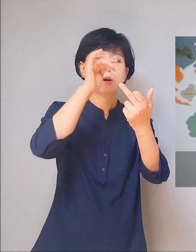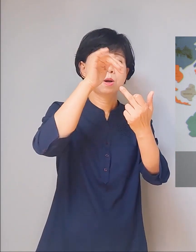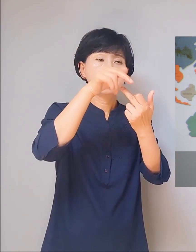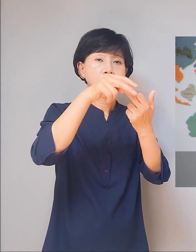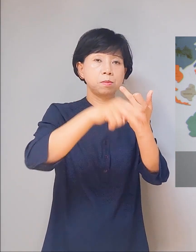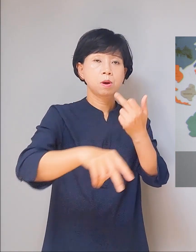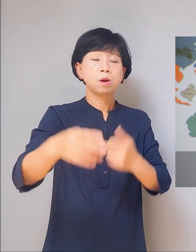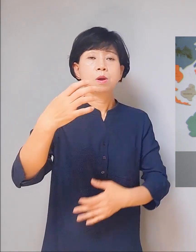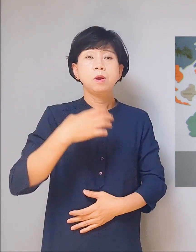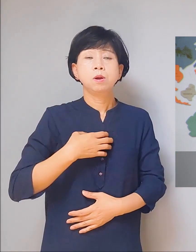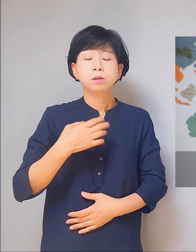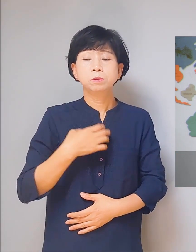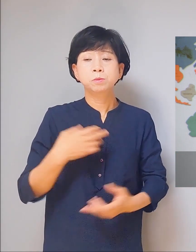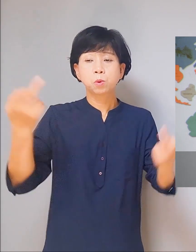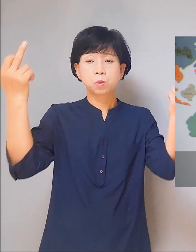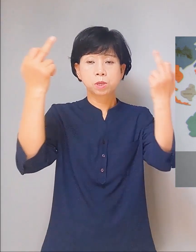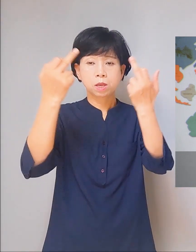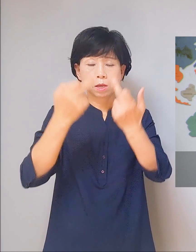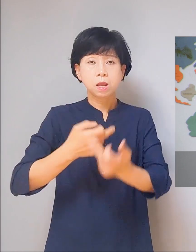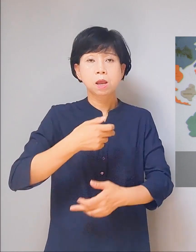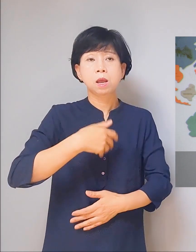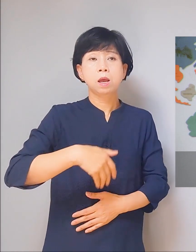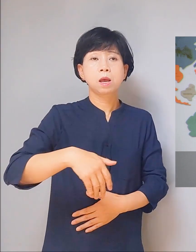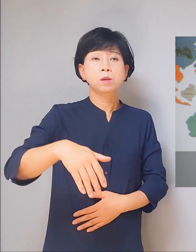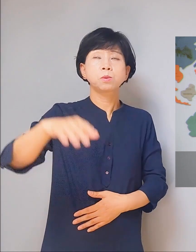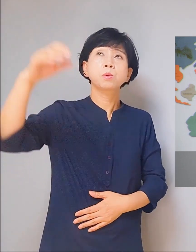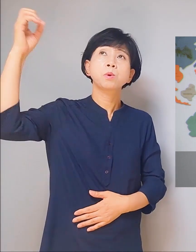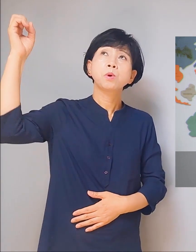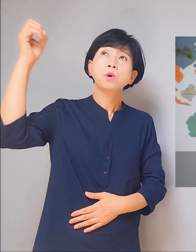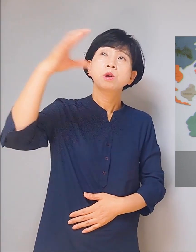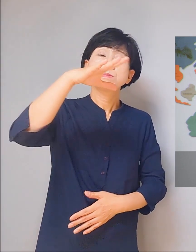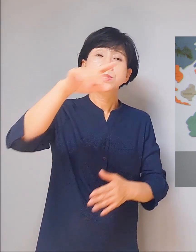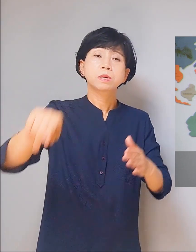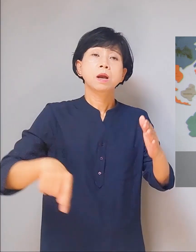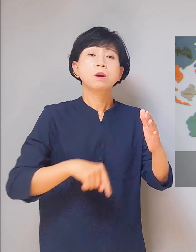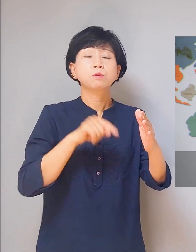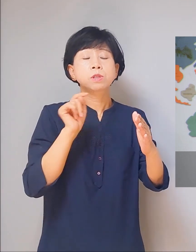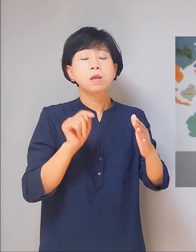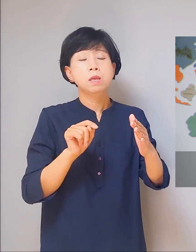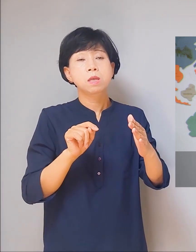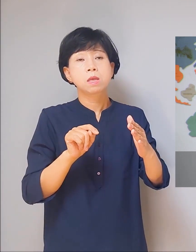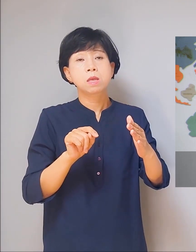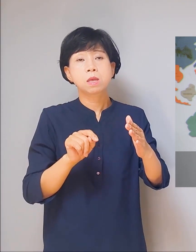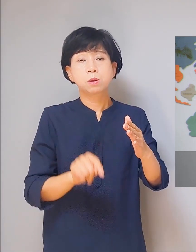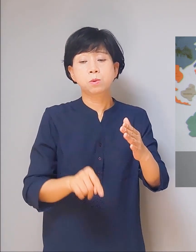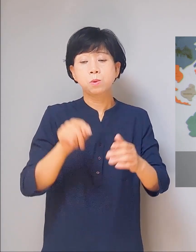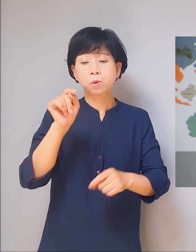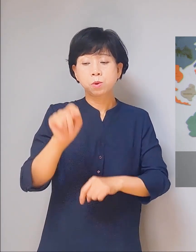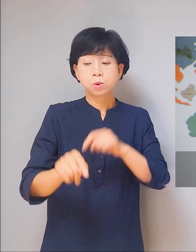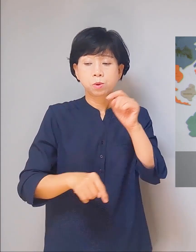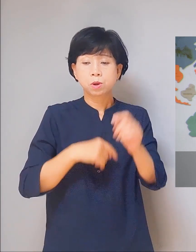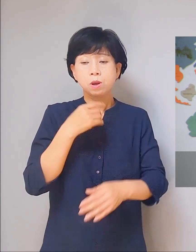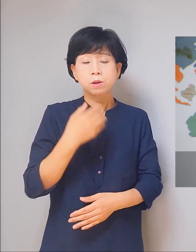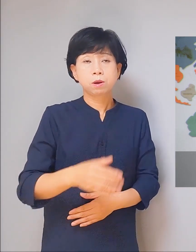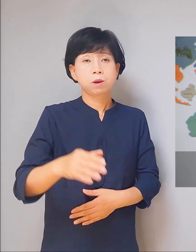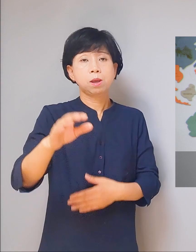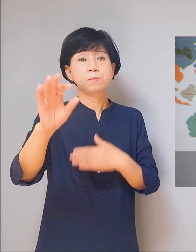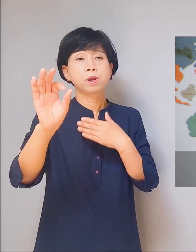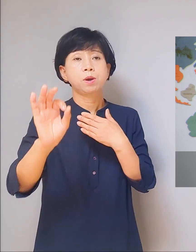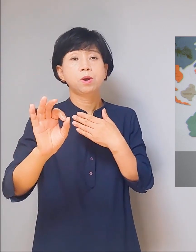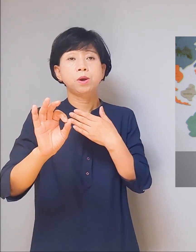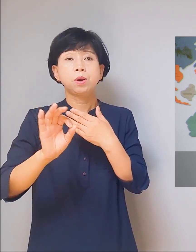산을 넘어 험곡에 가도 빛 가운데로